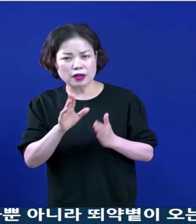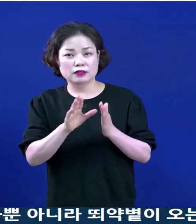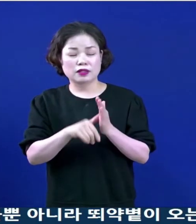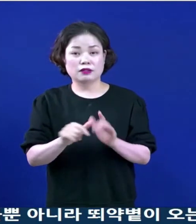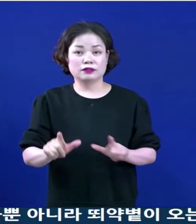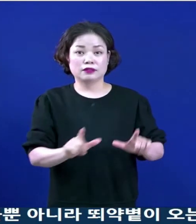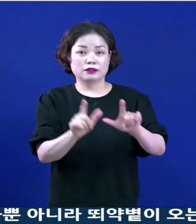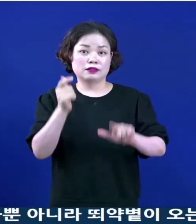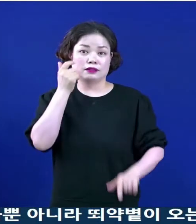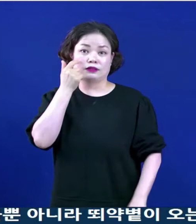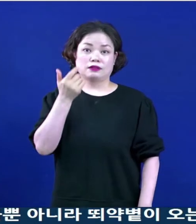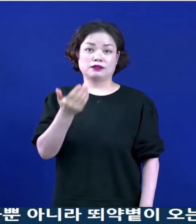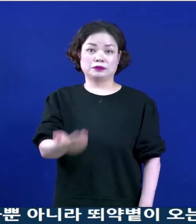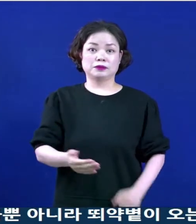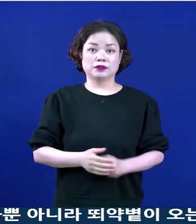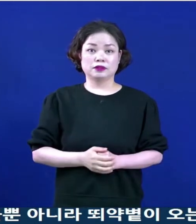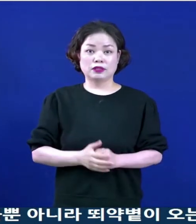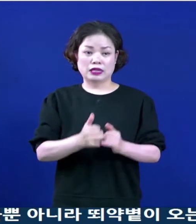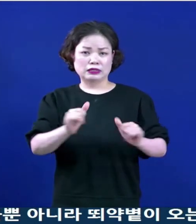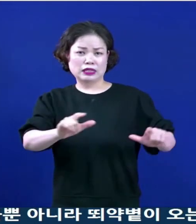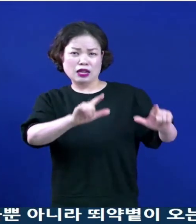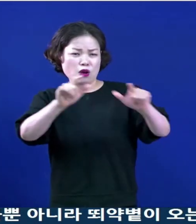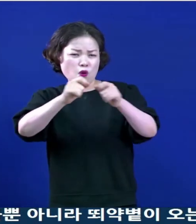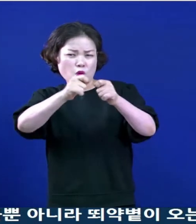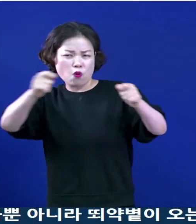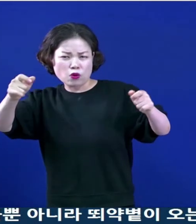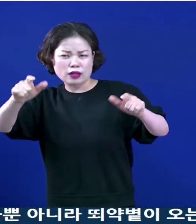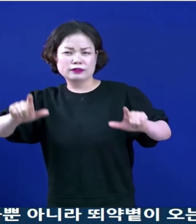보내시지 않으셨습니까? 그래서 인생을 오래 산